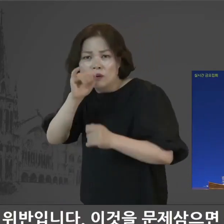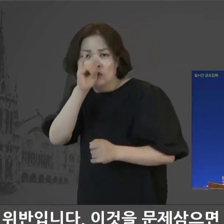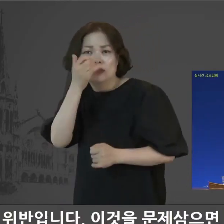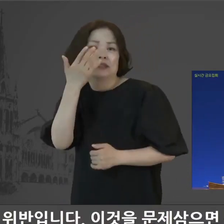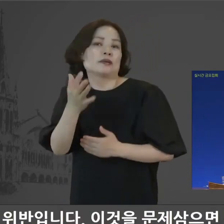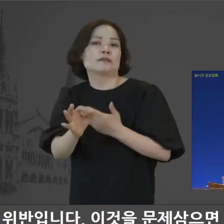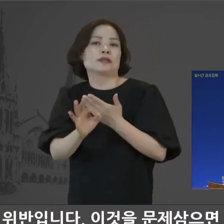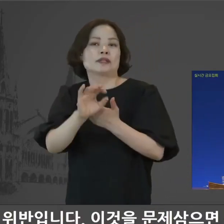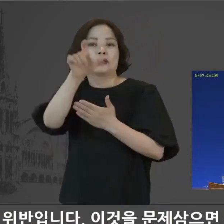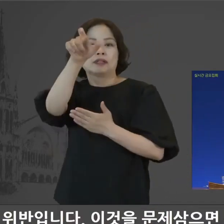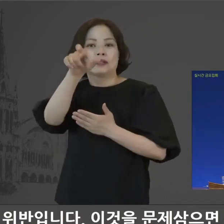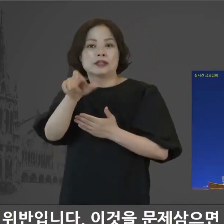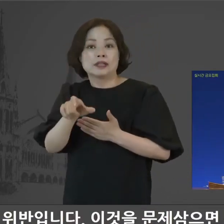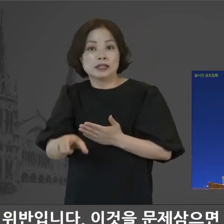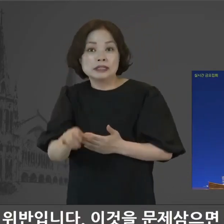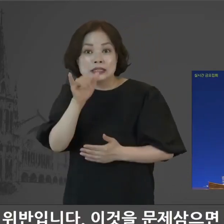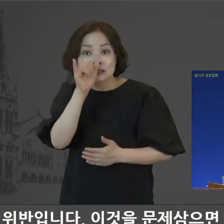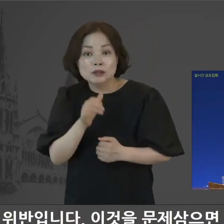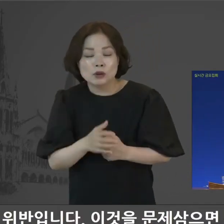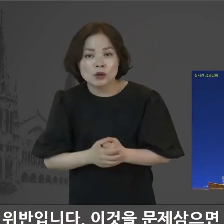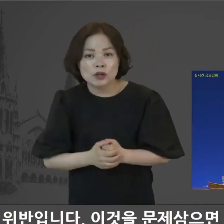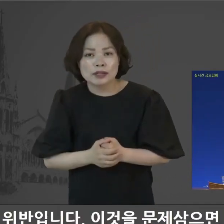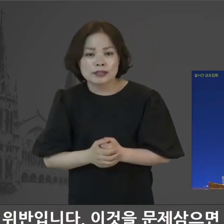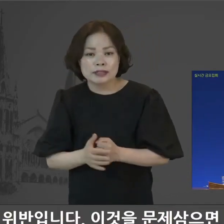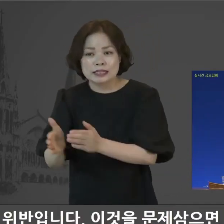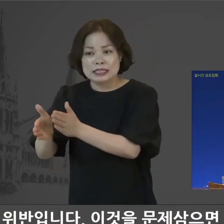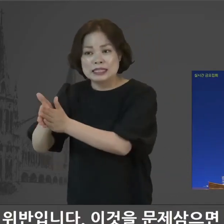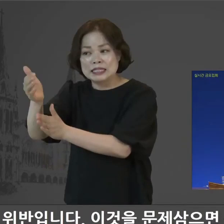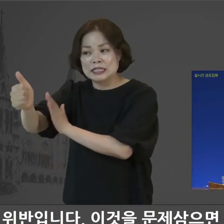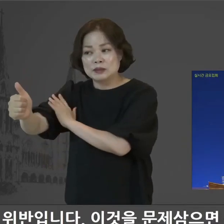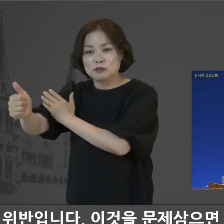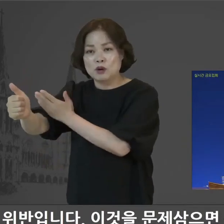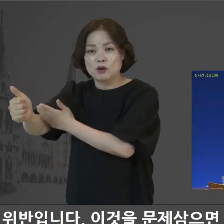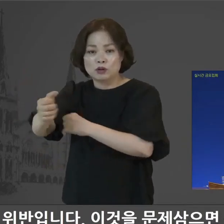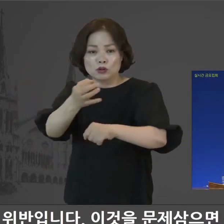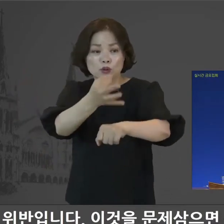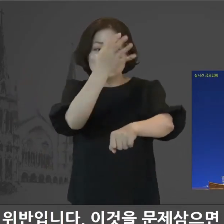있냐면 자, 시민권을 돈